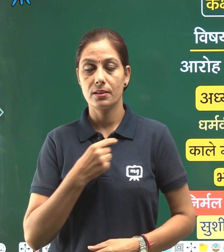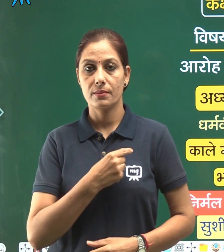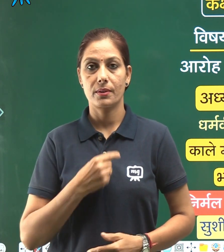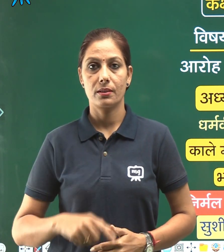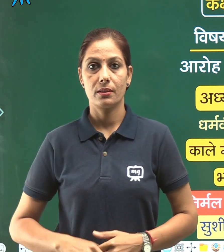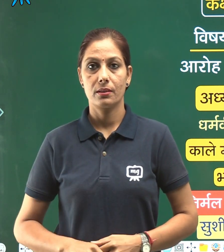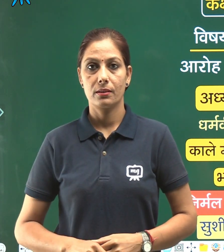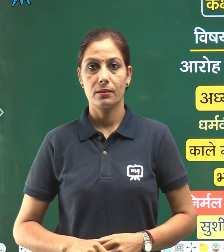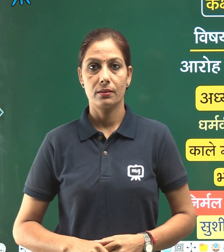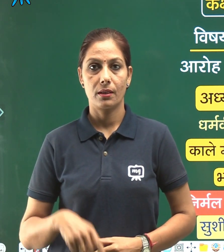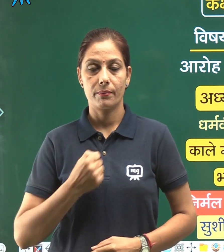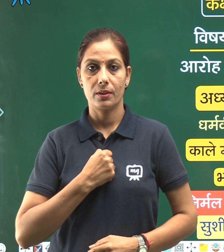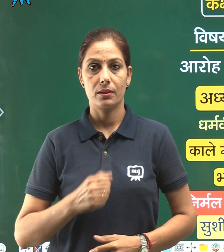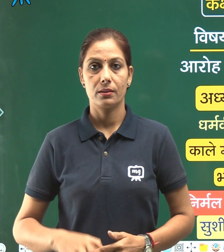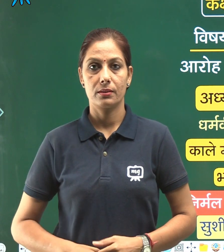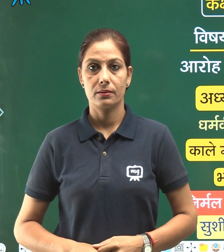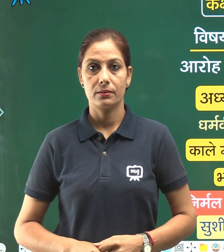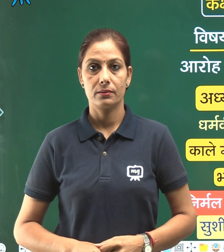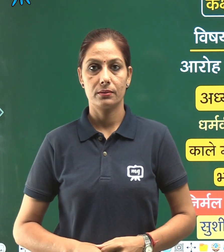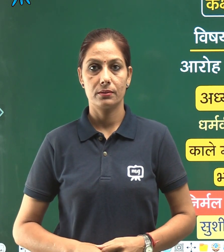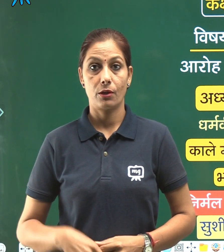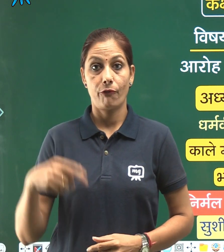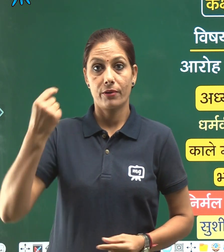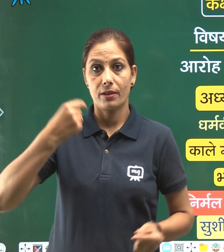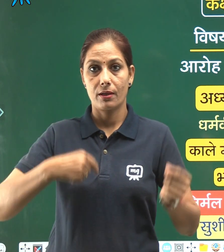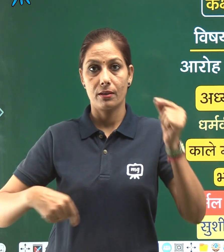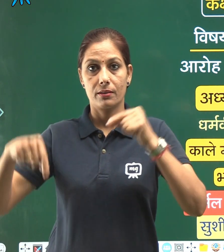जिसमें हमने विज्ञान